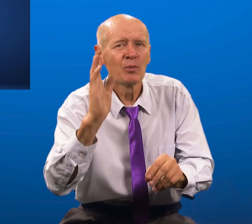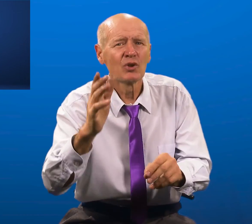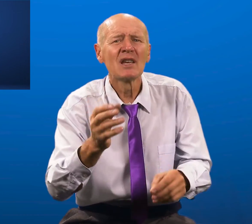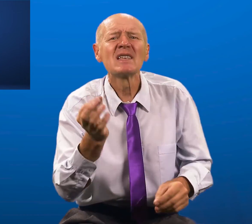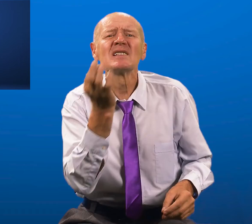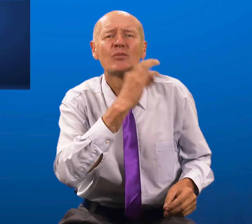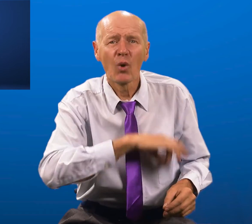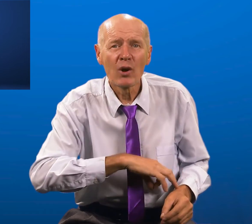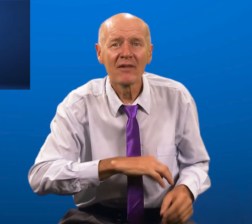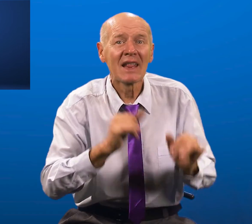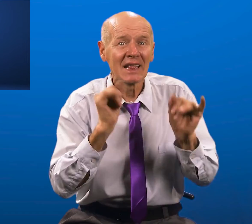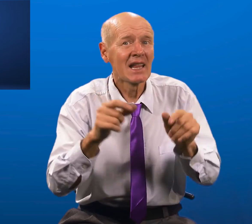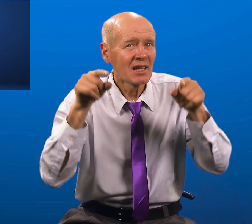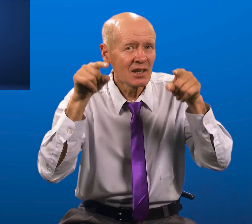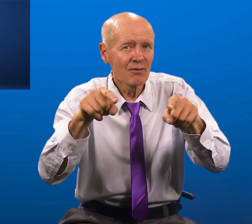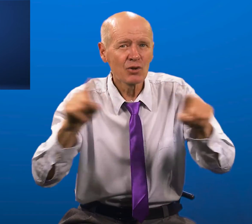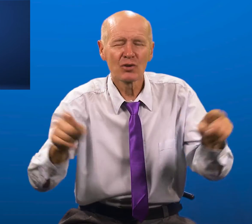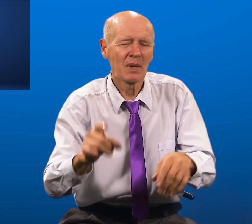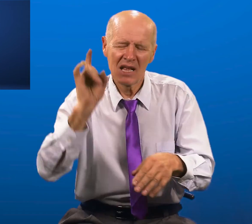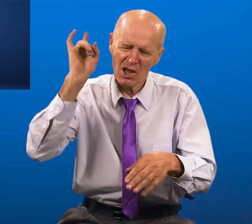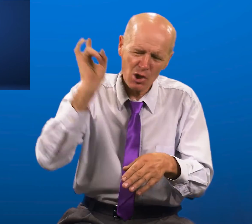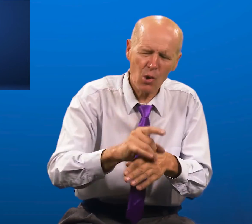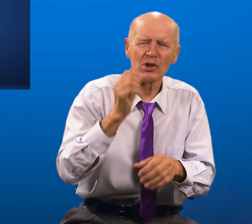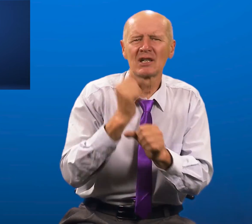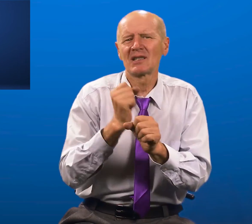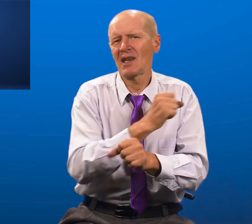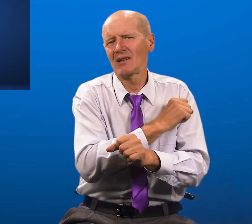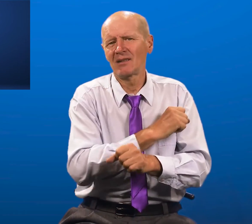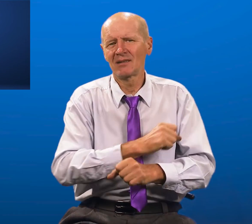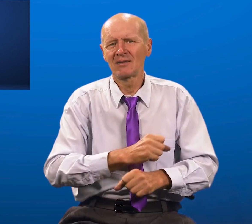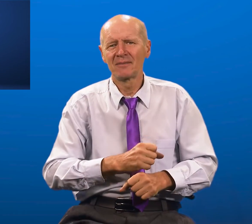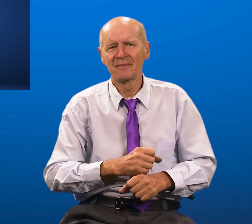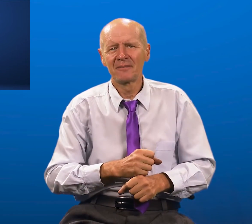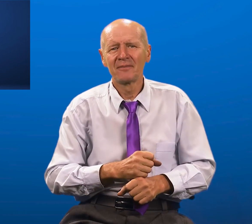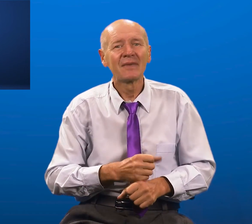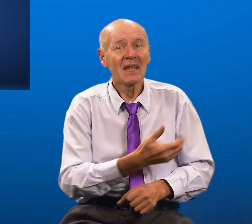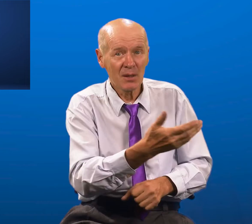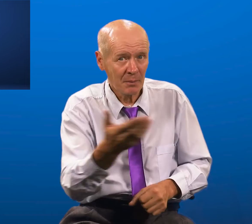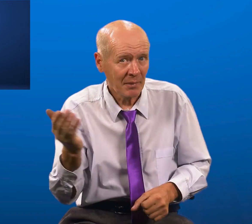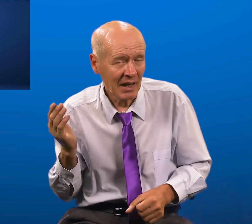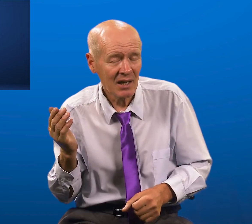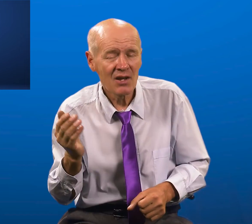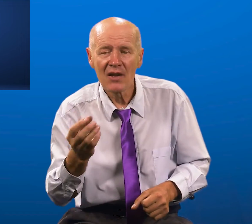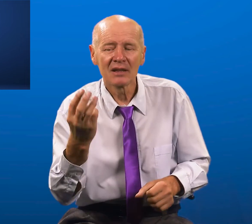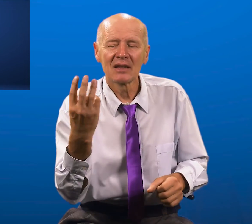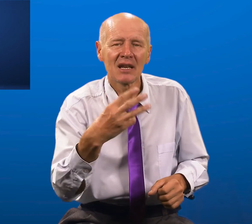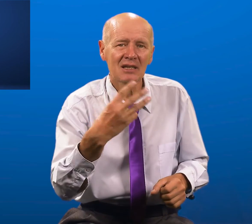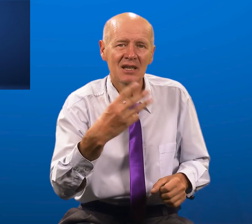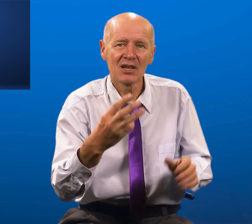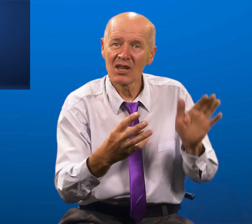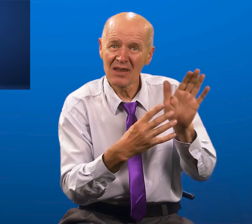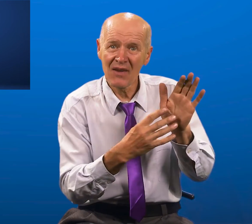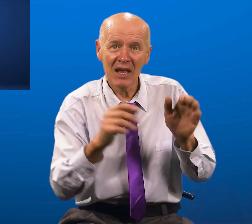для того, чтобы сделать ложное свидетельство. И мы в 39 главе также можем